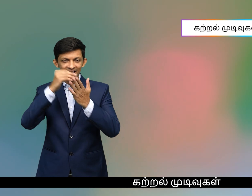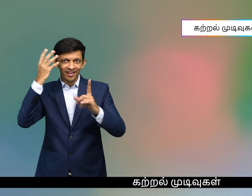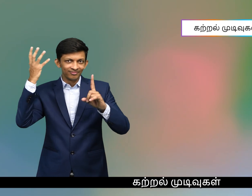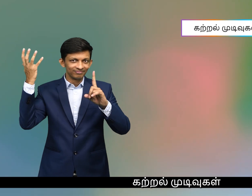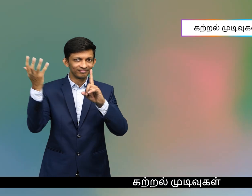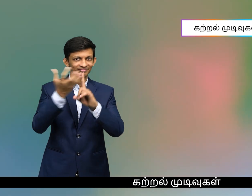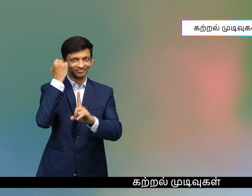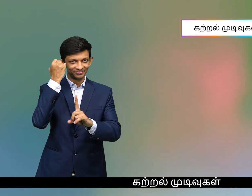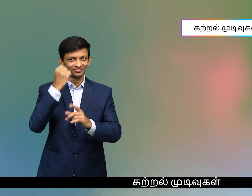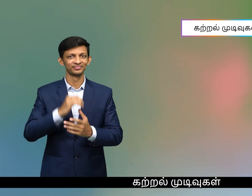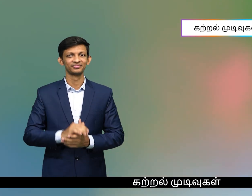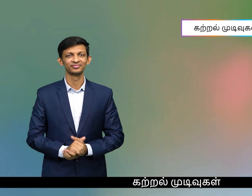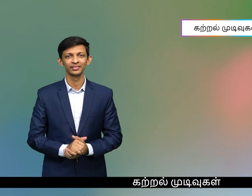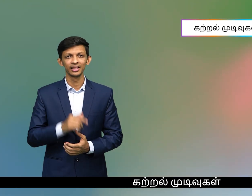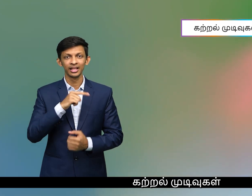கற்றுக்கொள்வீர்கள்.